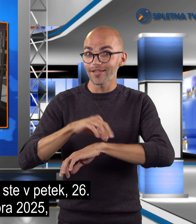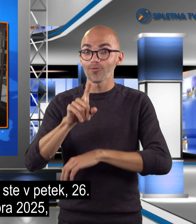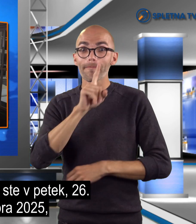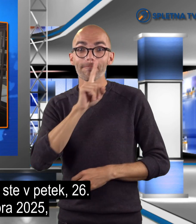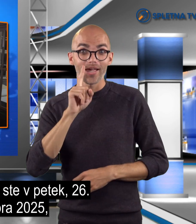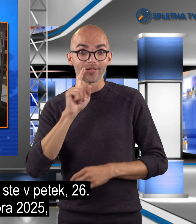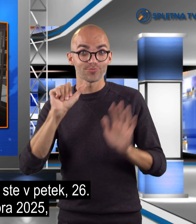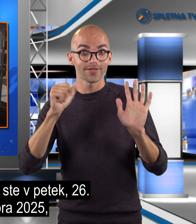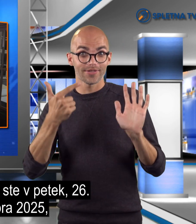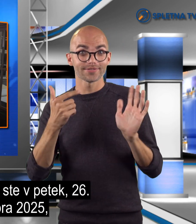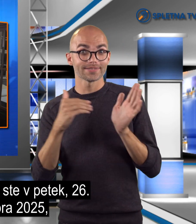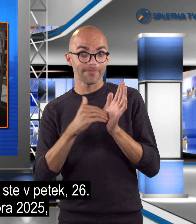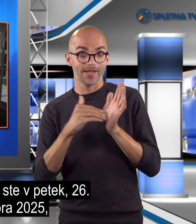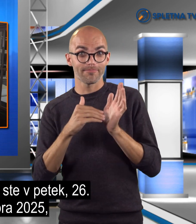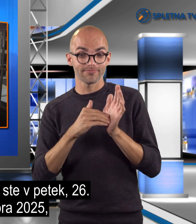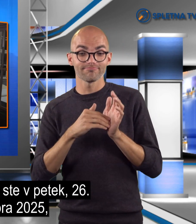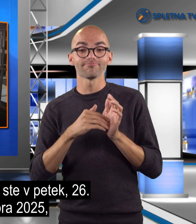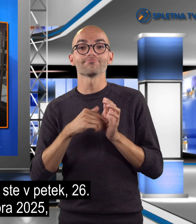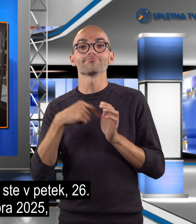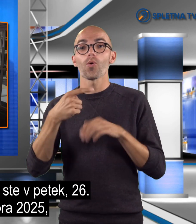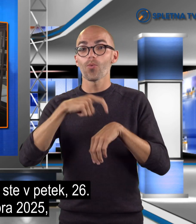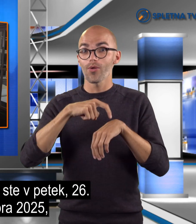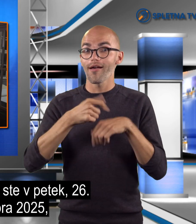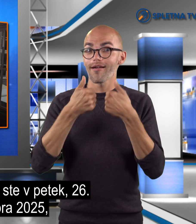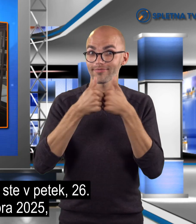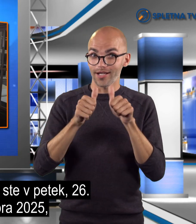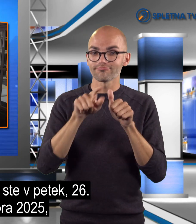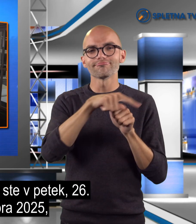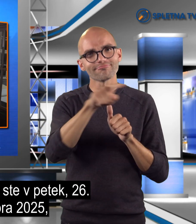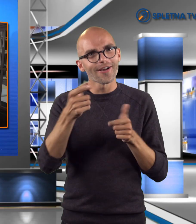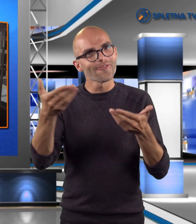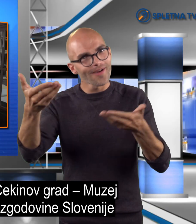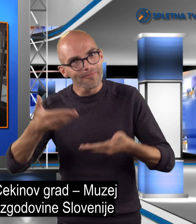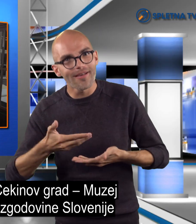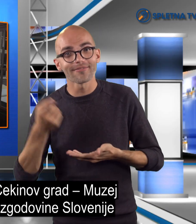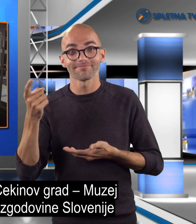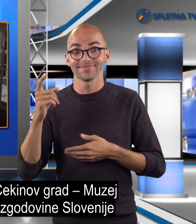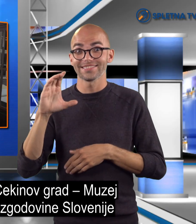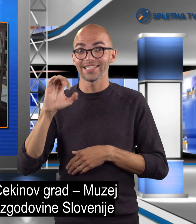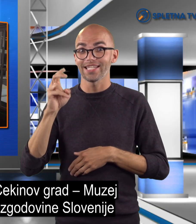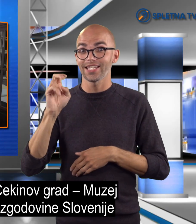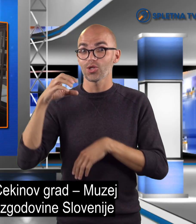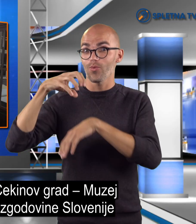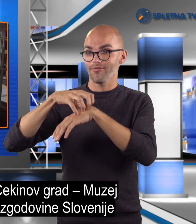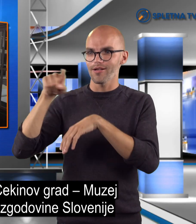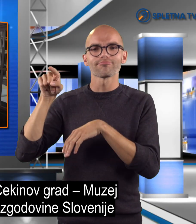Naslednji teden ste v petek 26. septembra 2025 ob 11. uri vabljeni